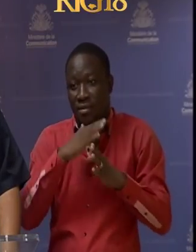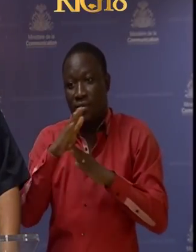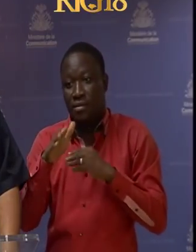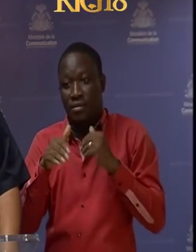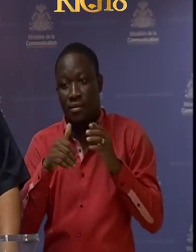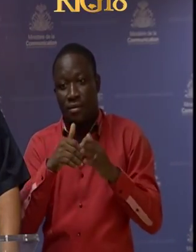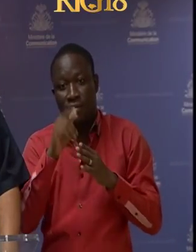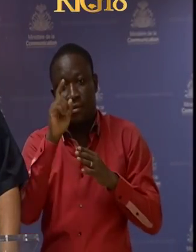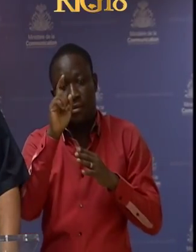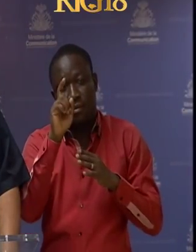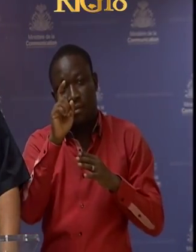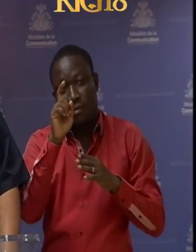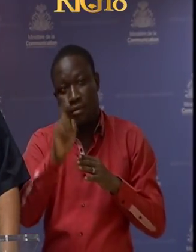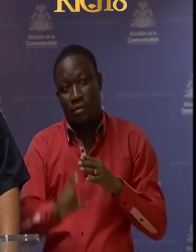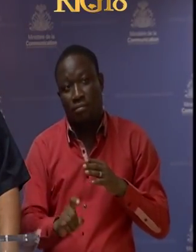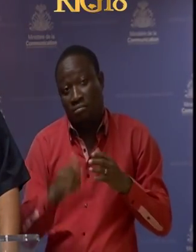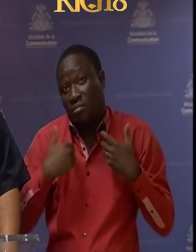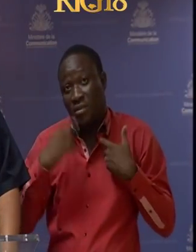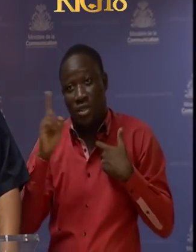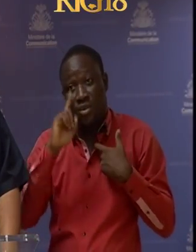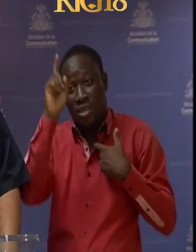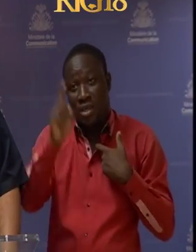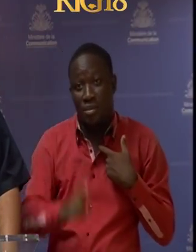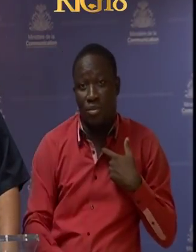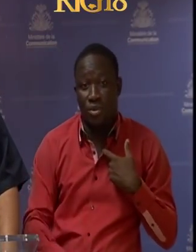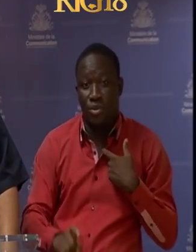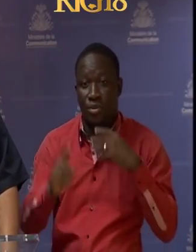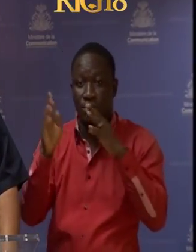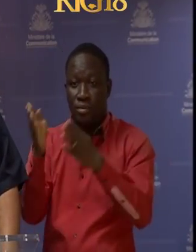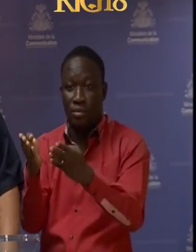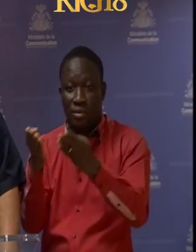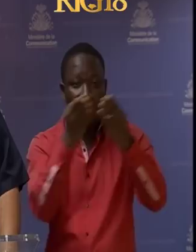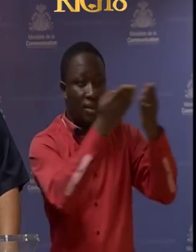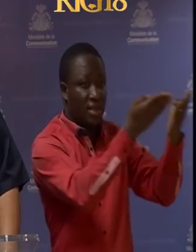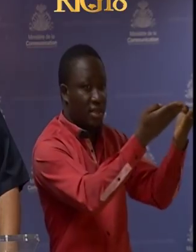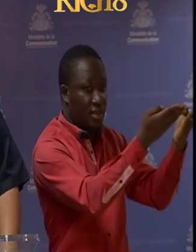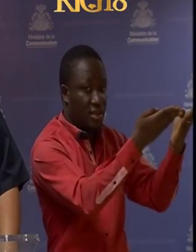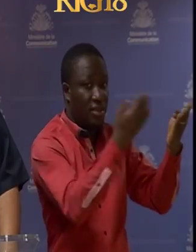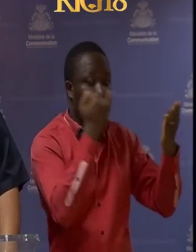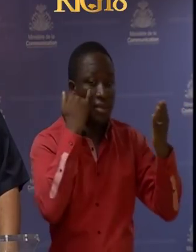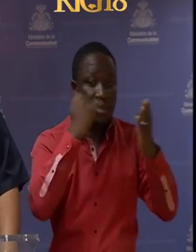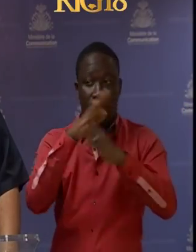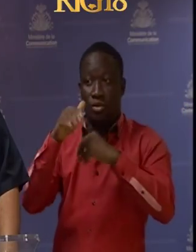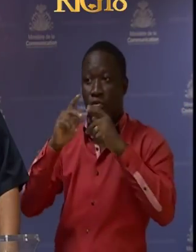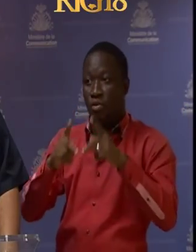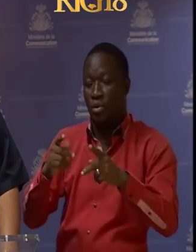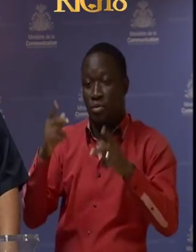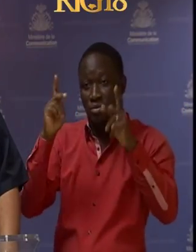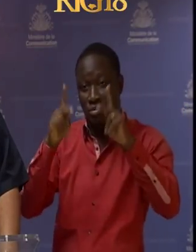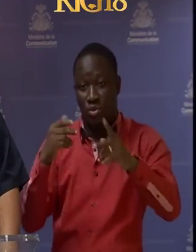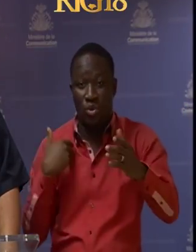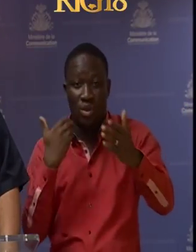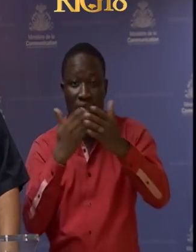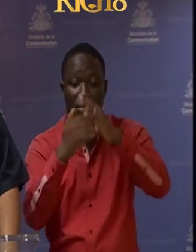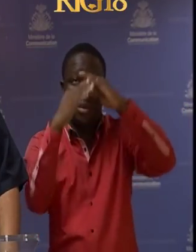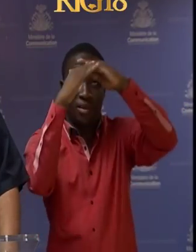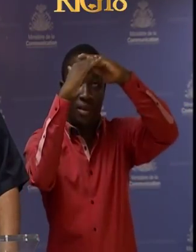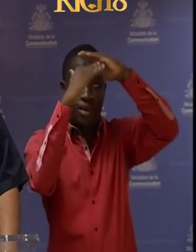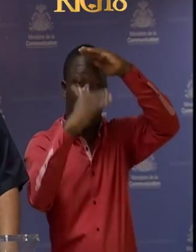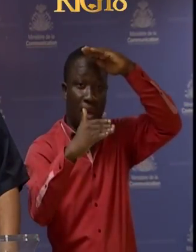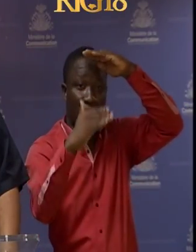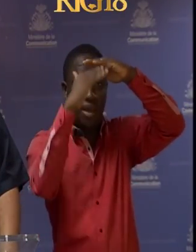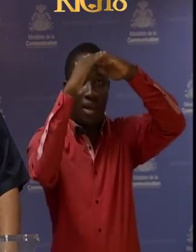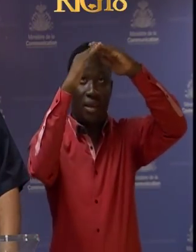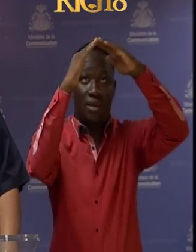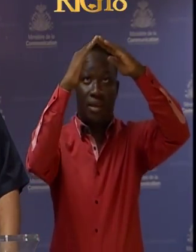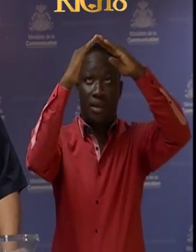il y a besoin gen de côté qui a besoin délocaliser. Si toutefois les moun yo rive dans abri provisoire, yo